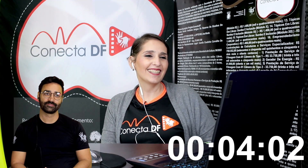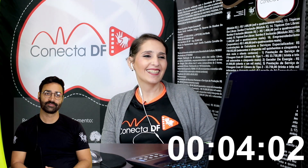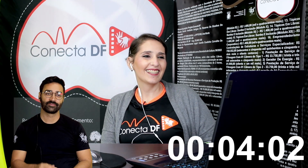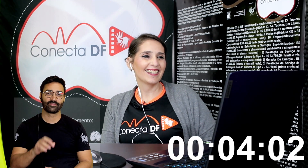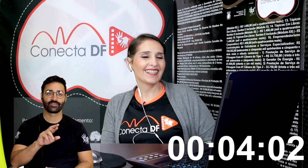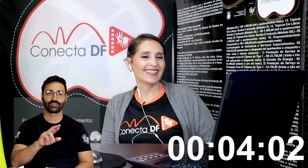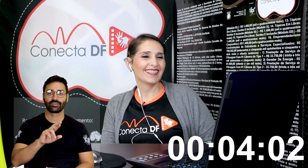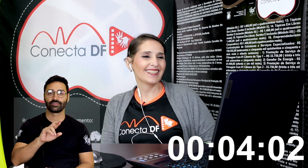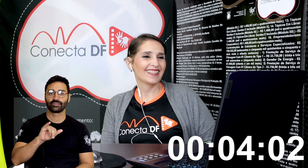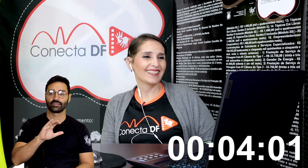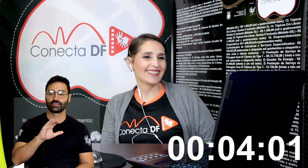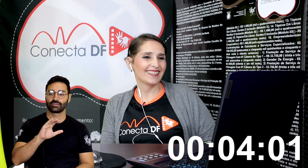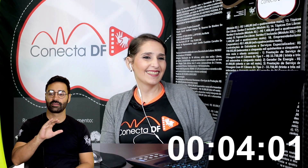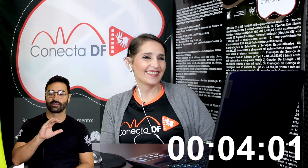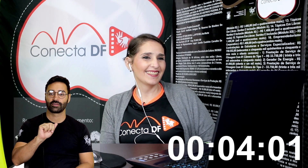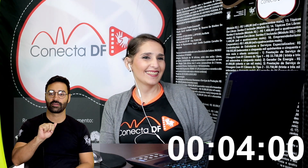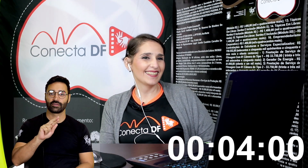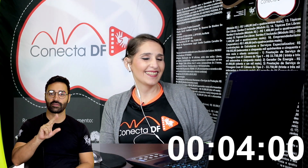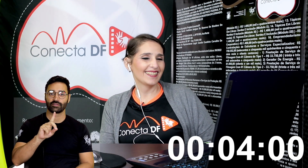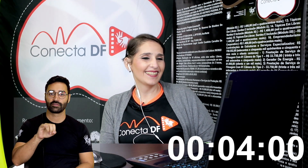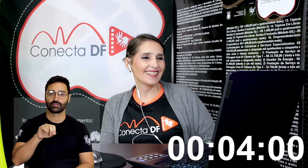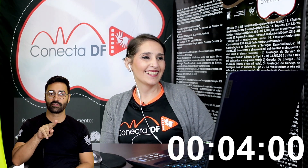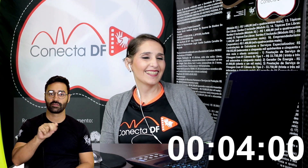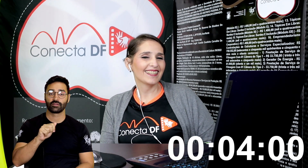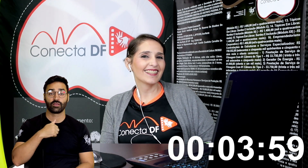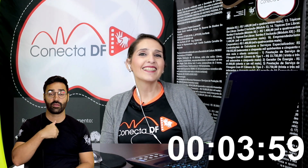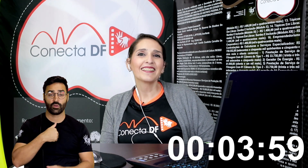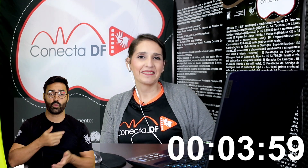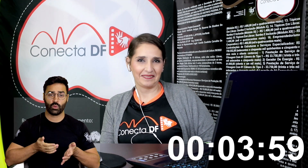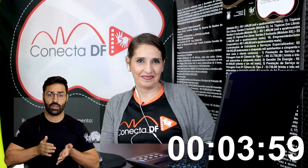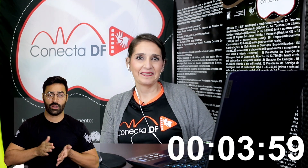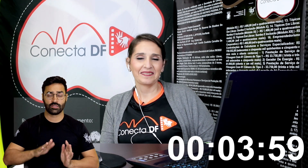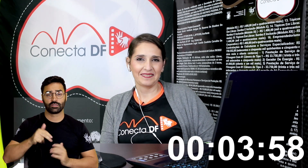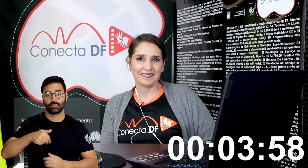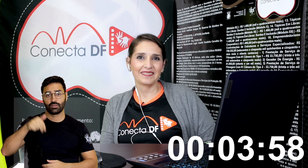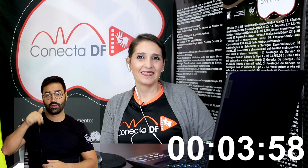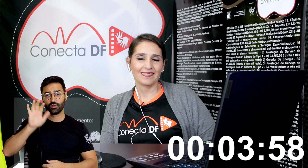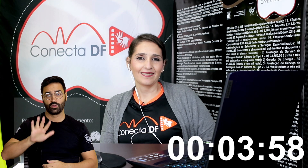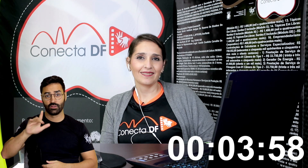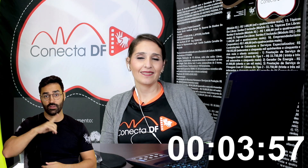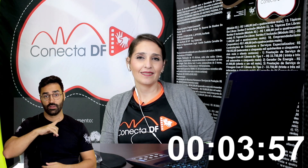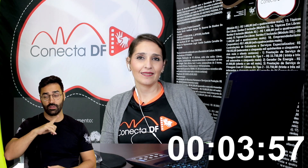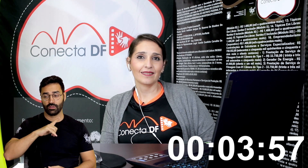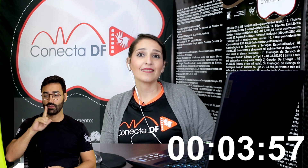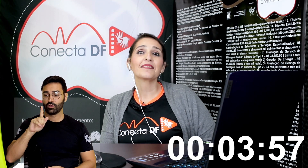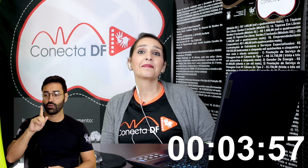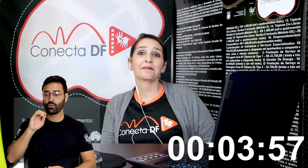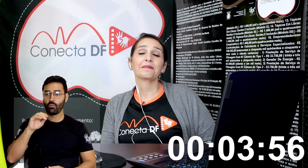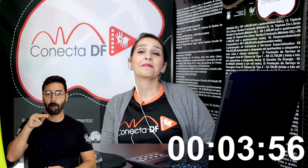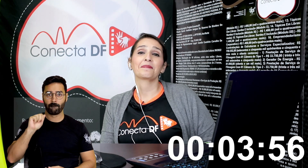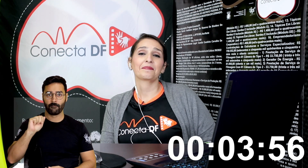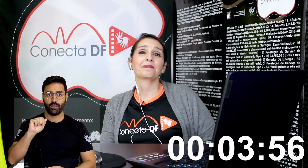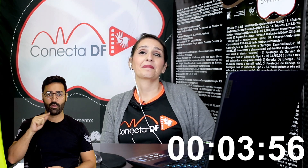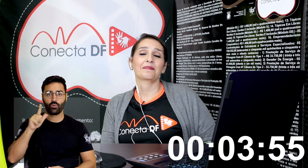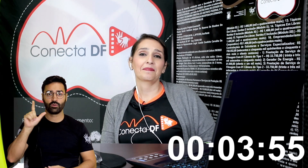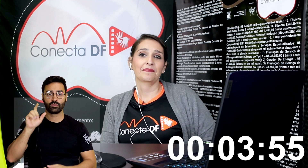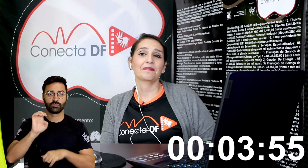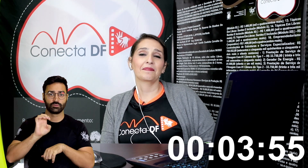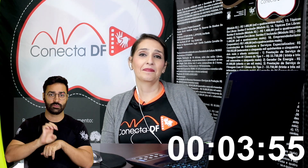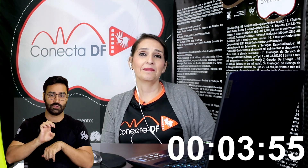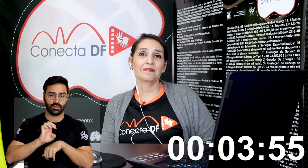Ricardina. Eu sou nordestina, a gente tem aqui a goma que os outros estados conhecem como